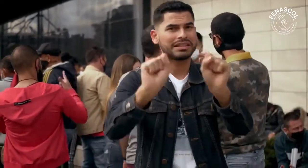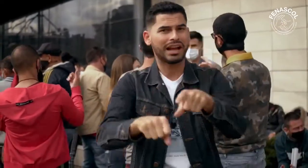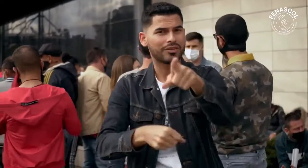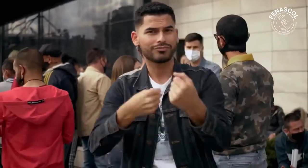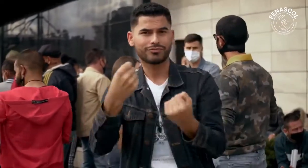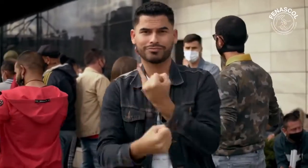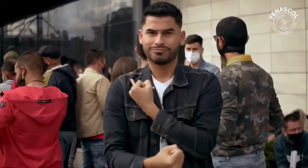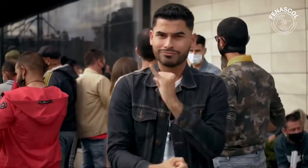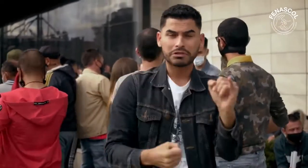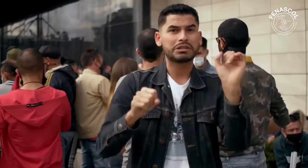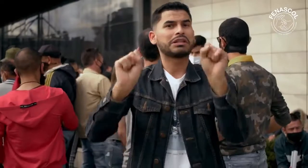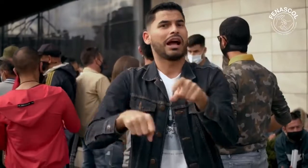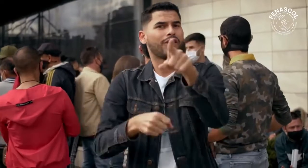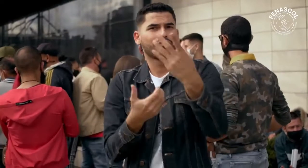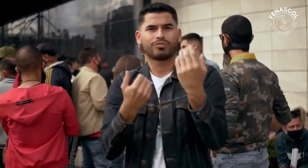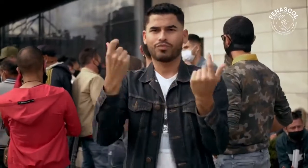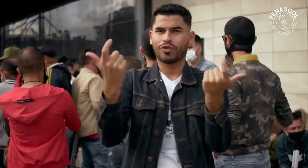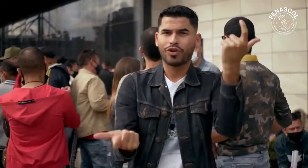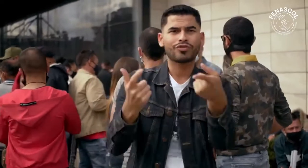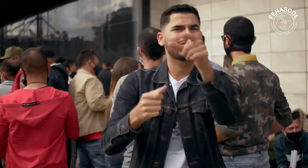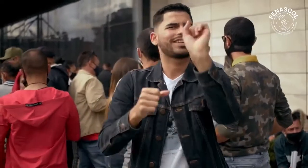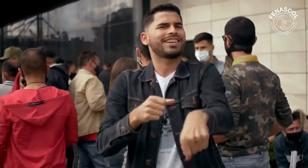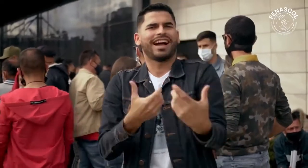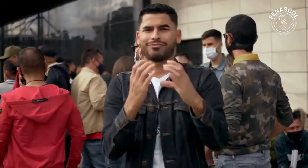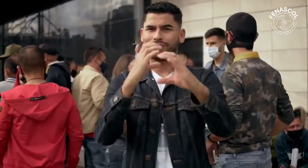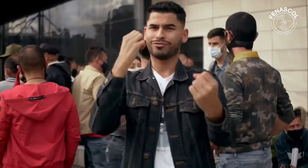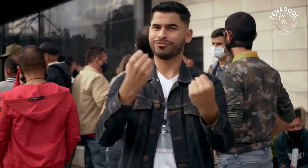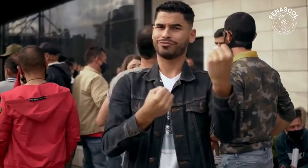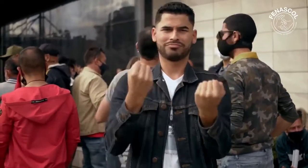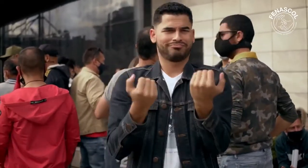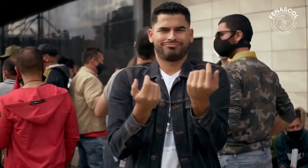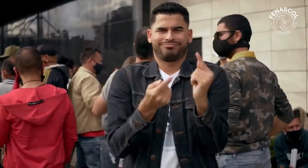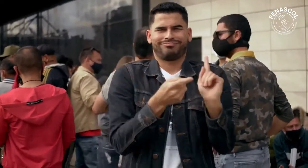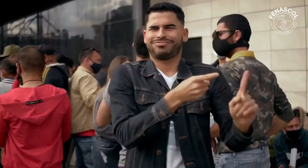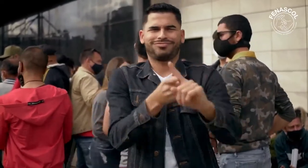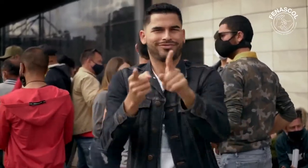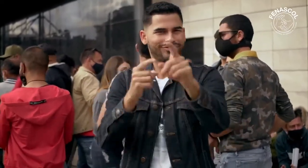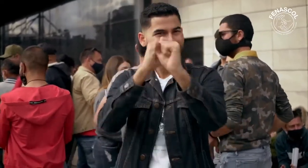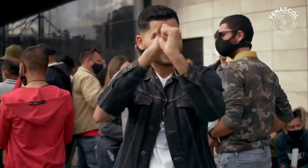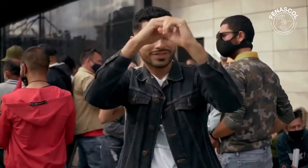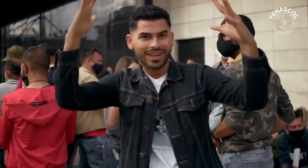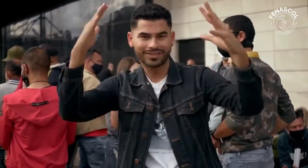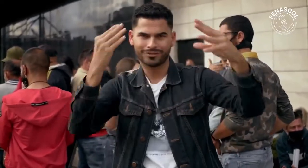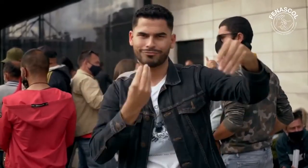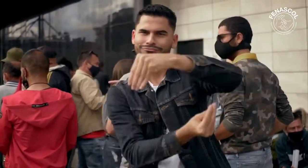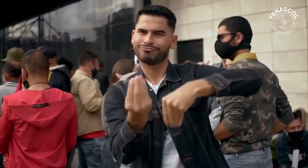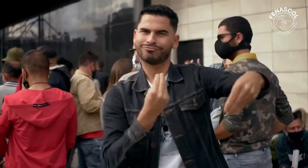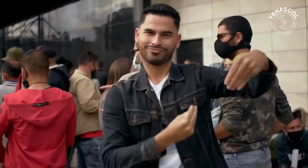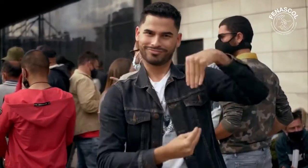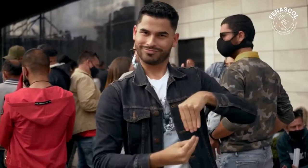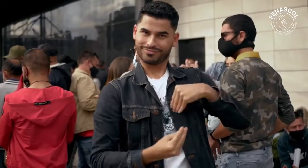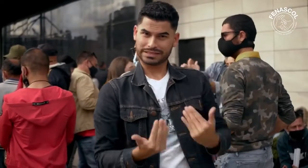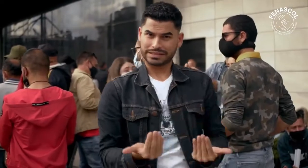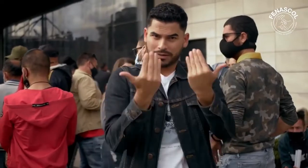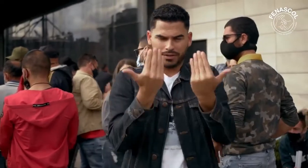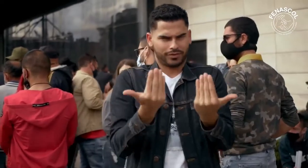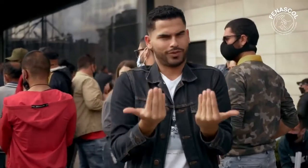que manejan moto, para los que manejan automóvil, carga, transporte público, para todos. Hace parte de nuestro derecho